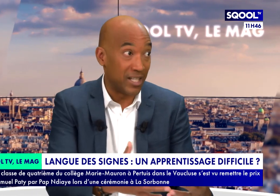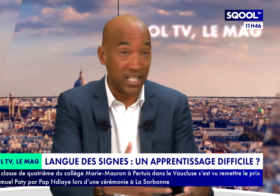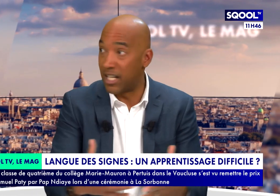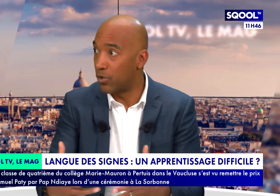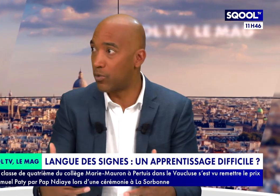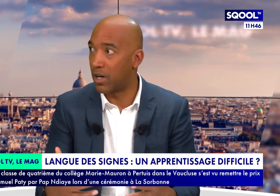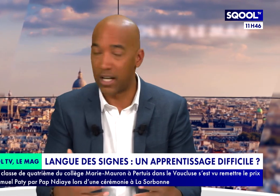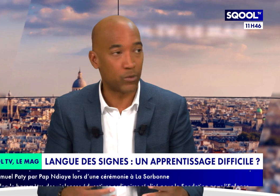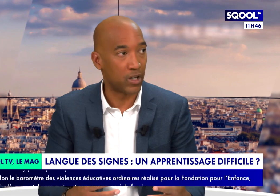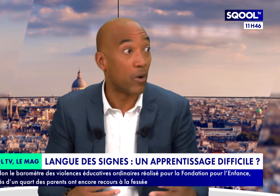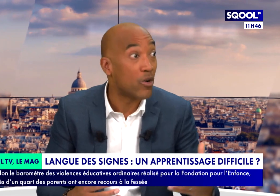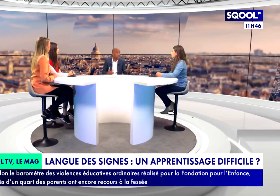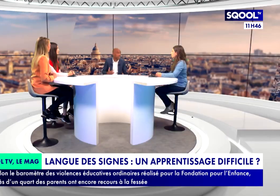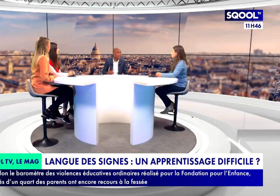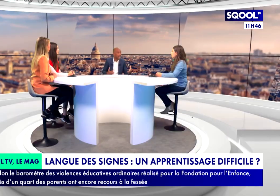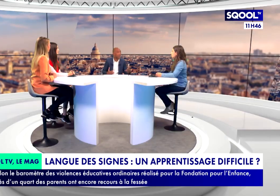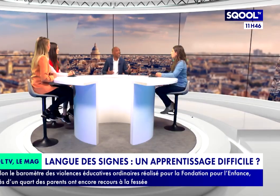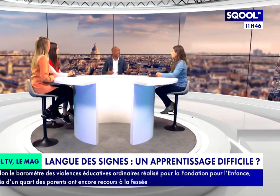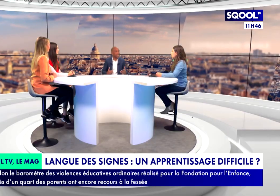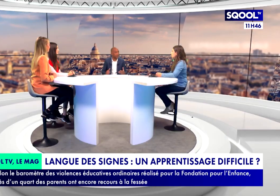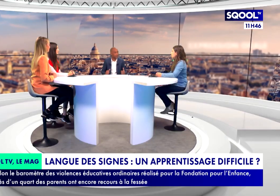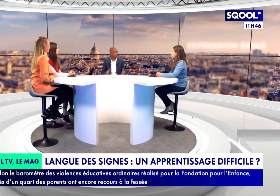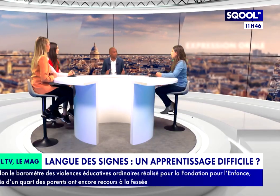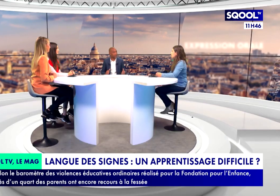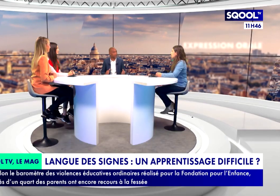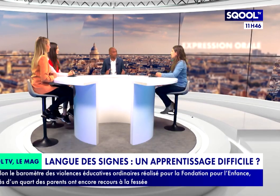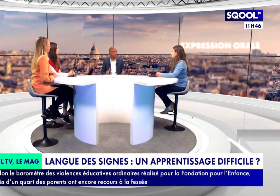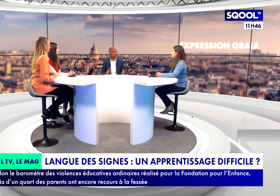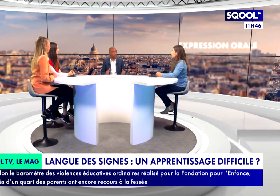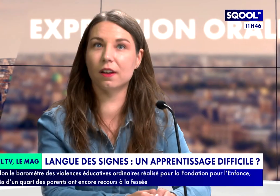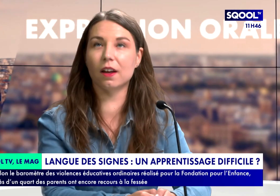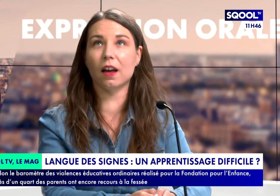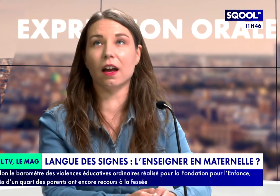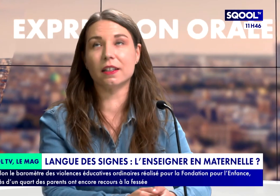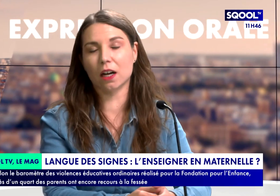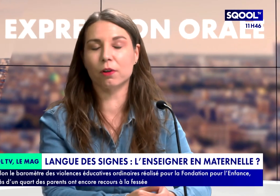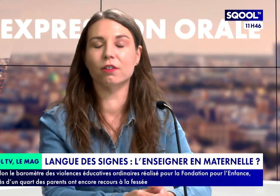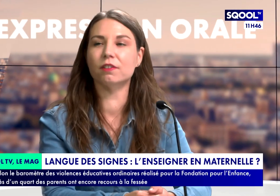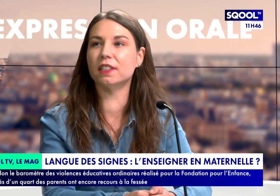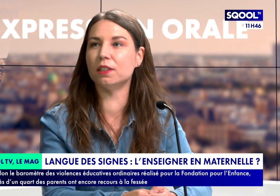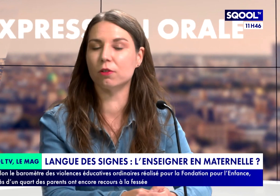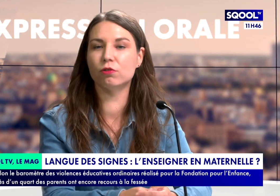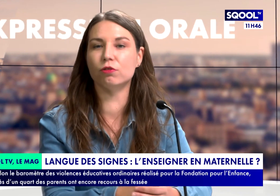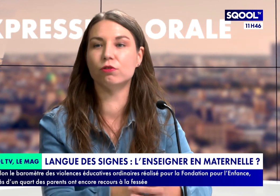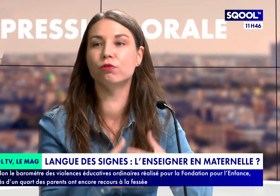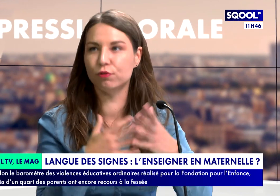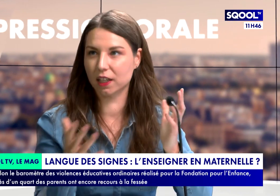initiations, soit renseignée à la maternelle ? C important, effectivement, de s'ouvrir,